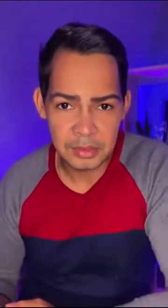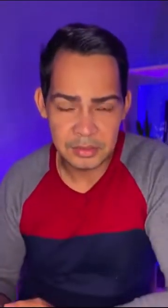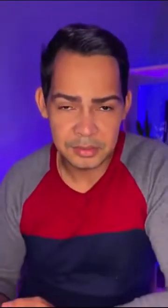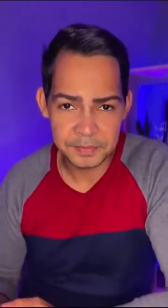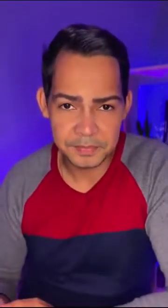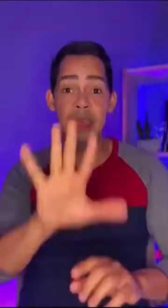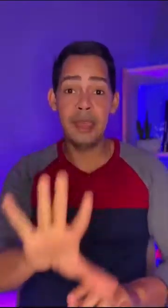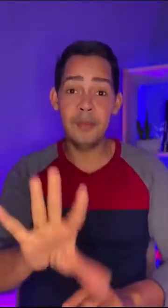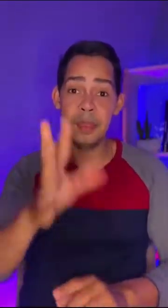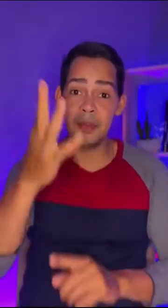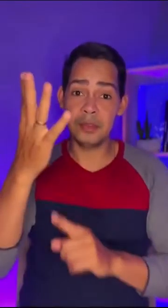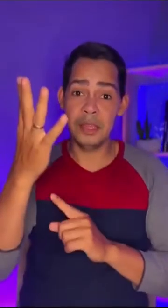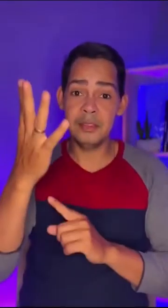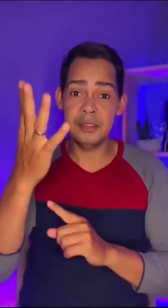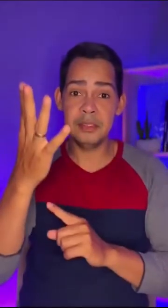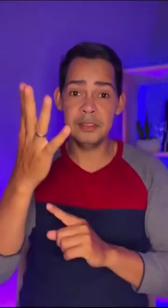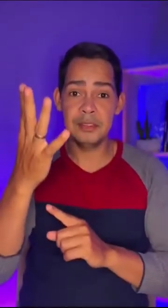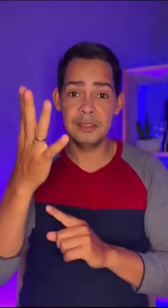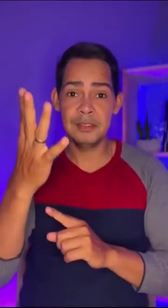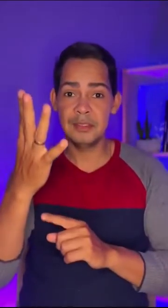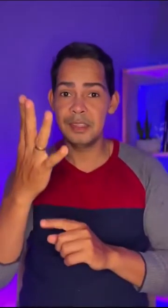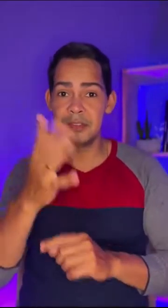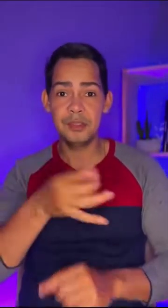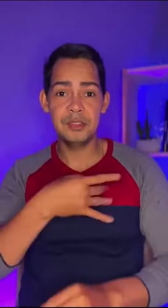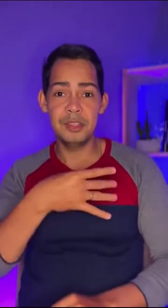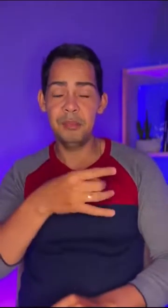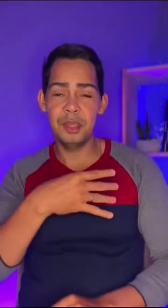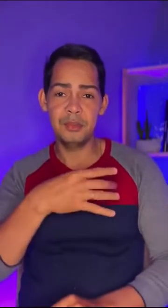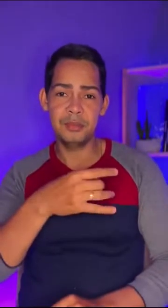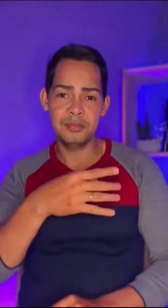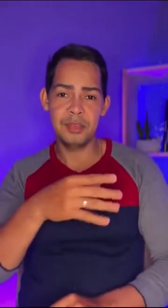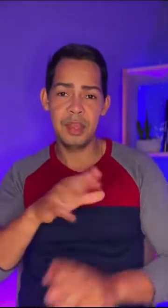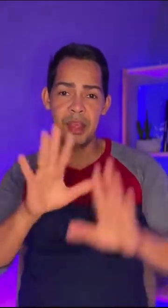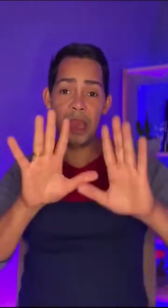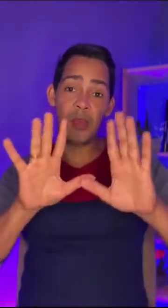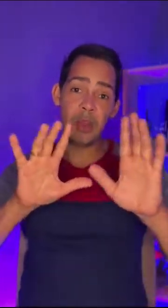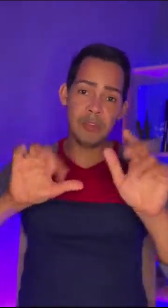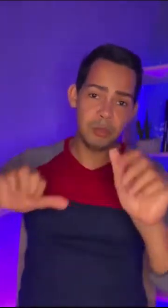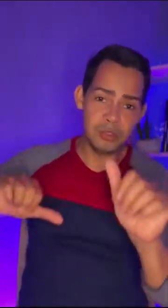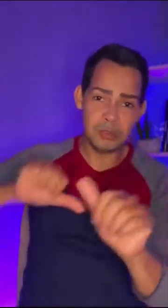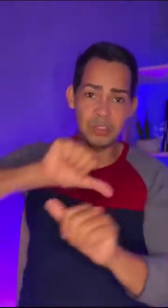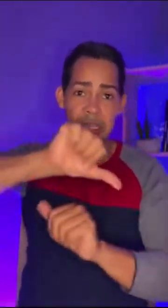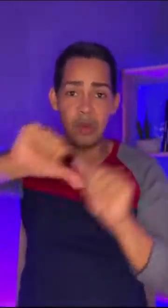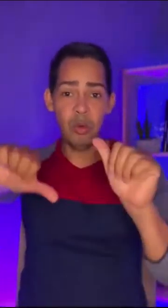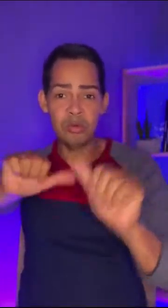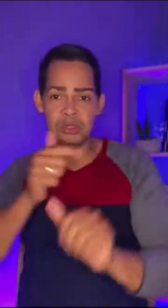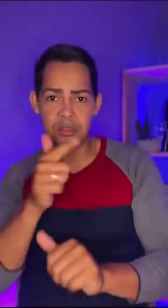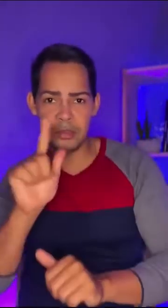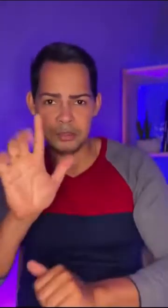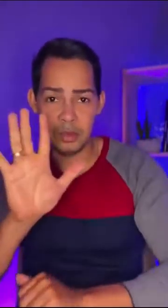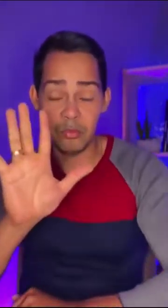segurança. E aí o que acontece? Você tem medo. Agora vamos imaginar outra situação